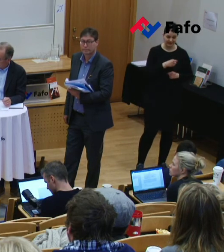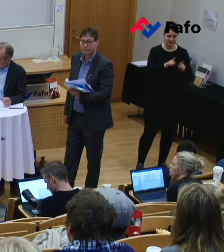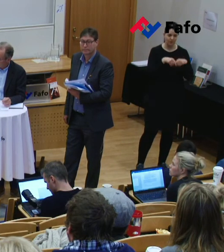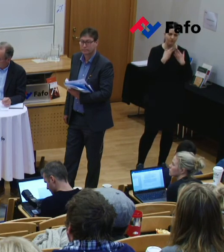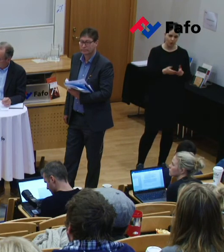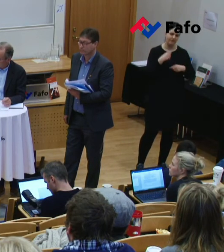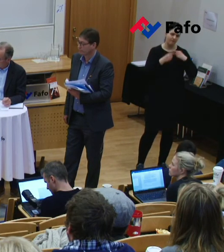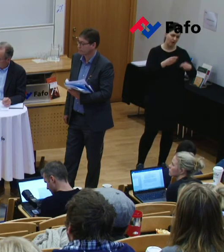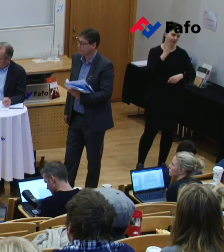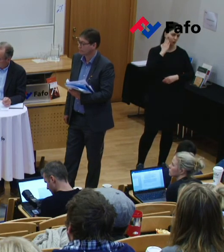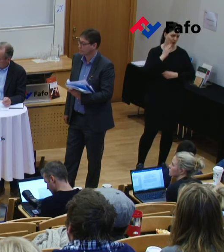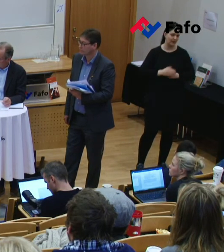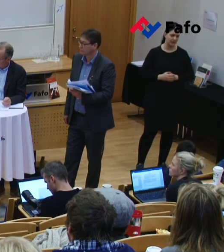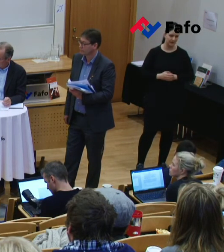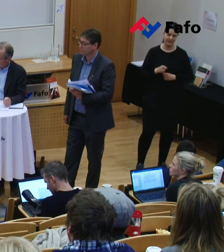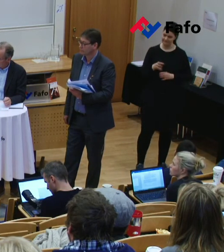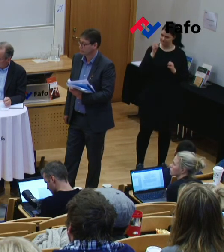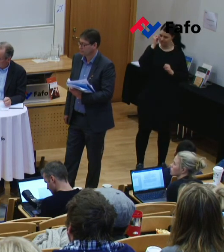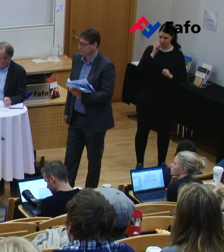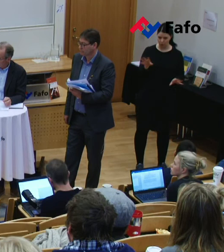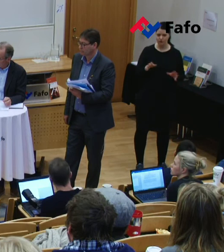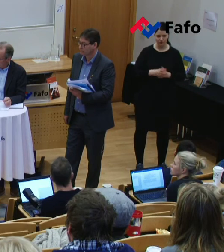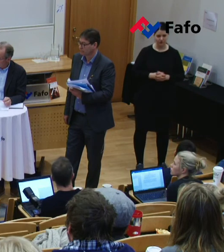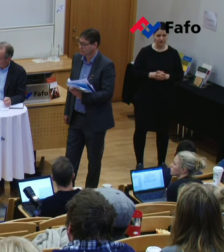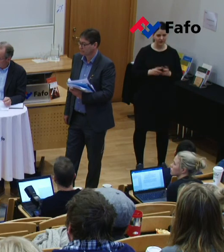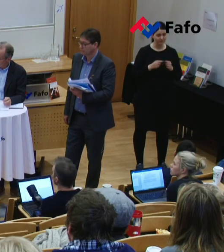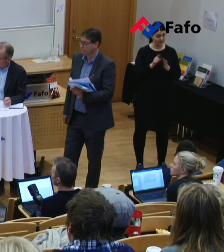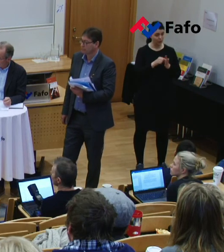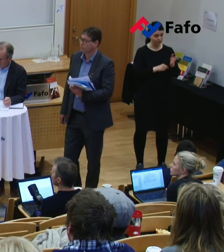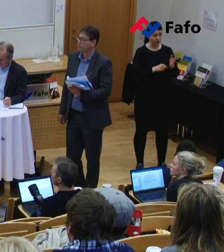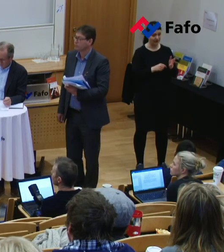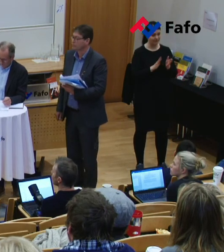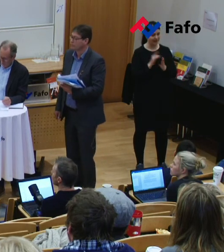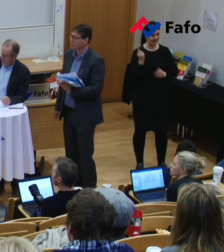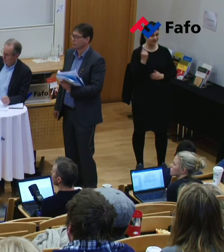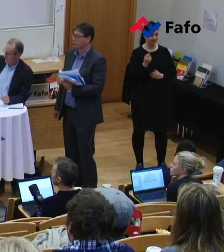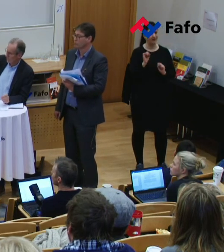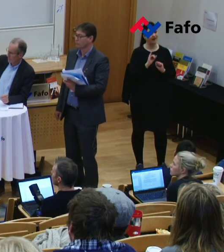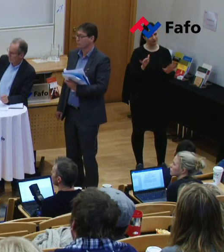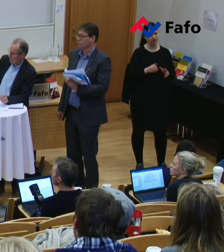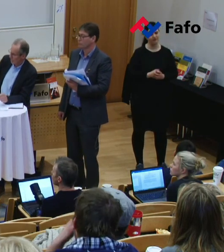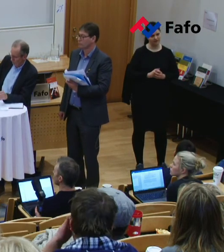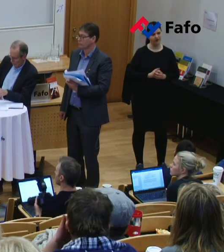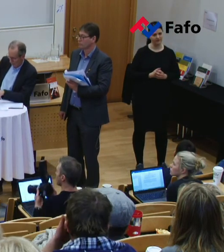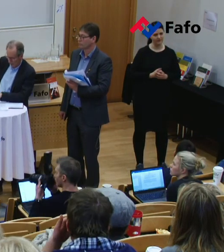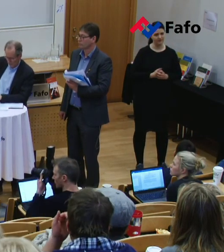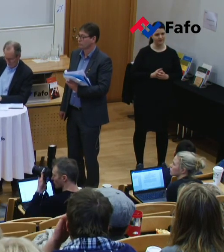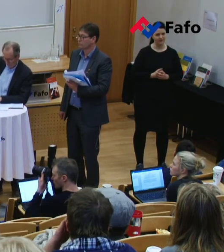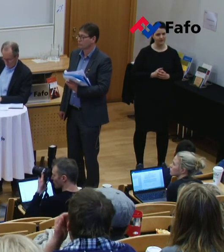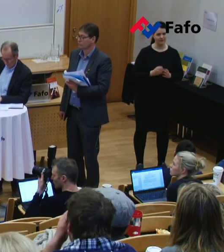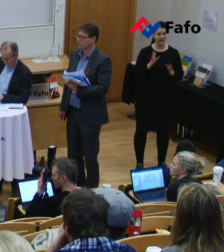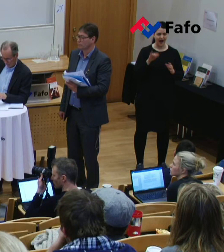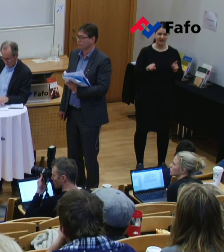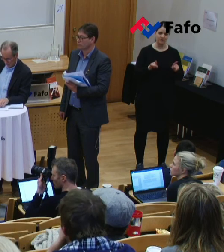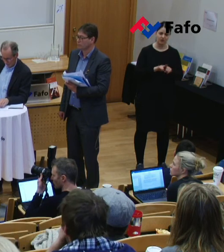Det utrolig flott. Så det klart at det utfordringer med ensomhet. Og det jo sånn at vi